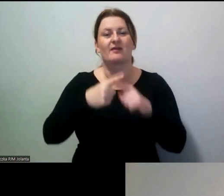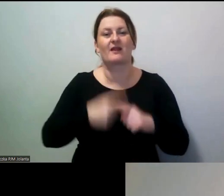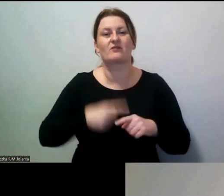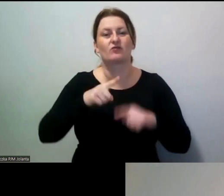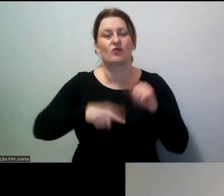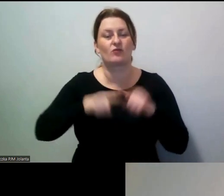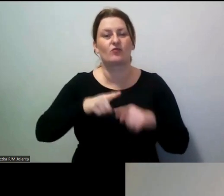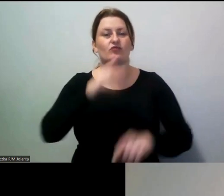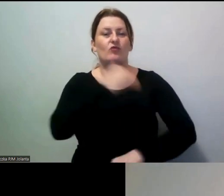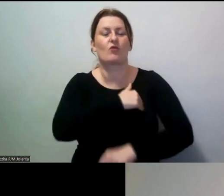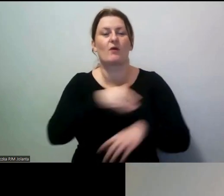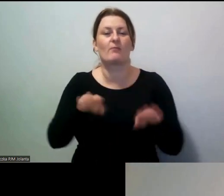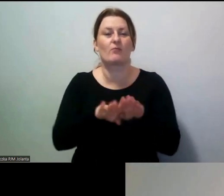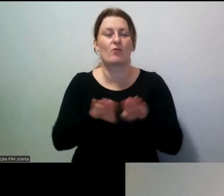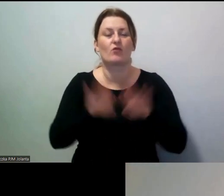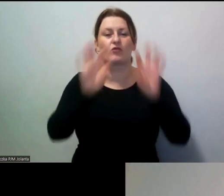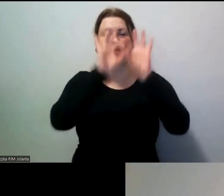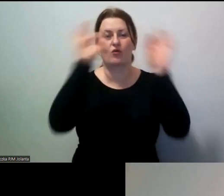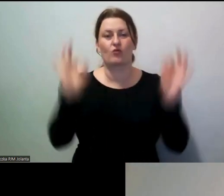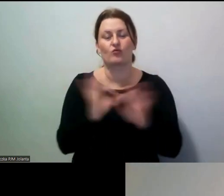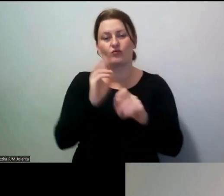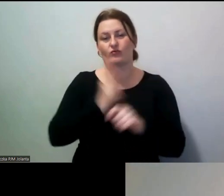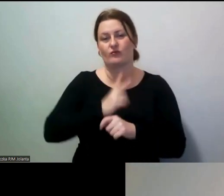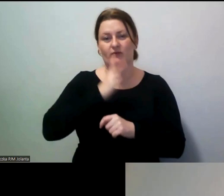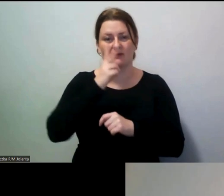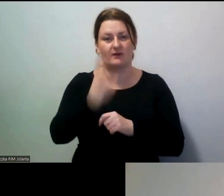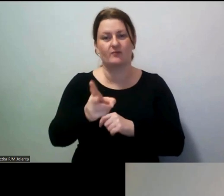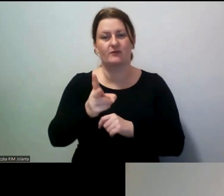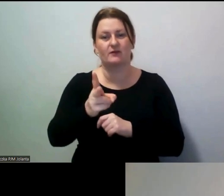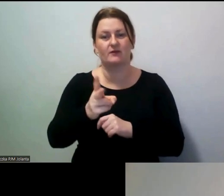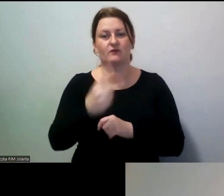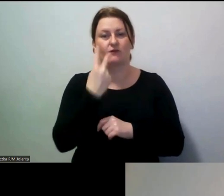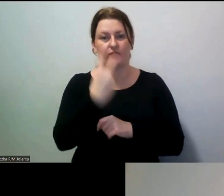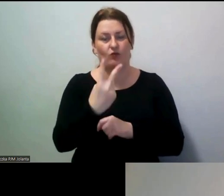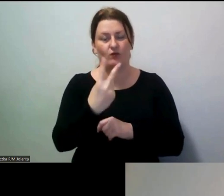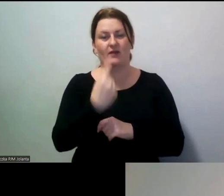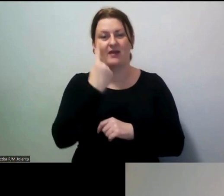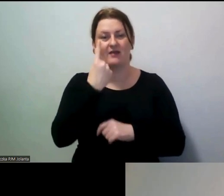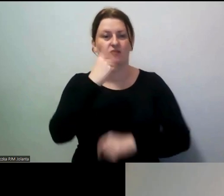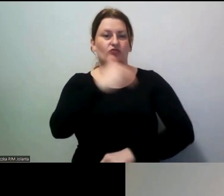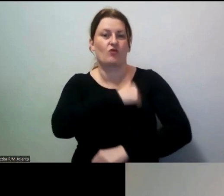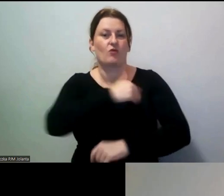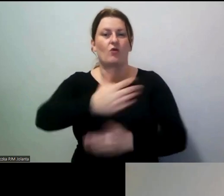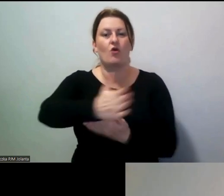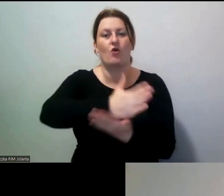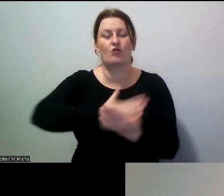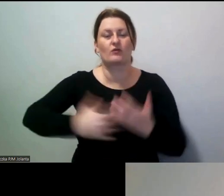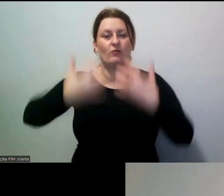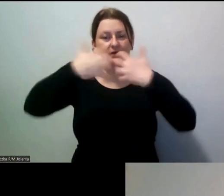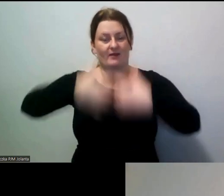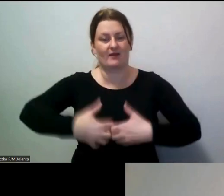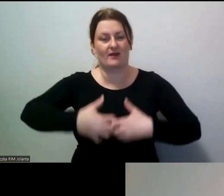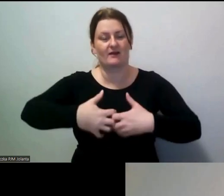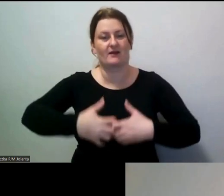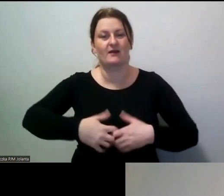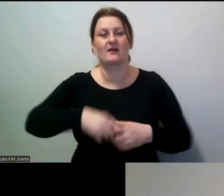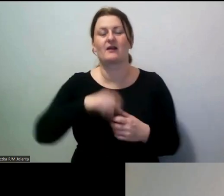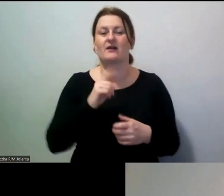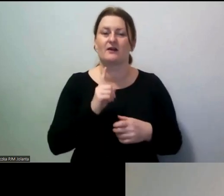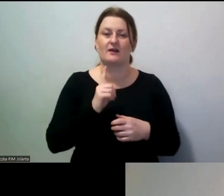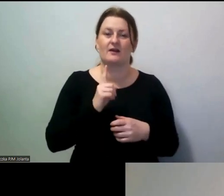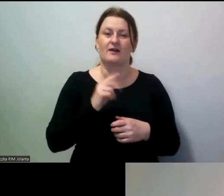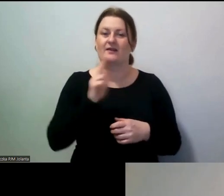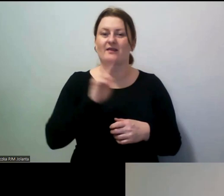szkołach podstawowych ogólnodostępnych, dwóch i jednej szkole z oddziałami integracyjnymi, jednak nie w